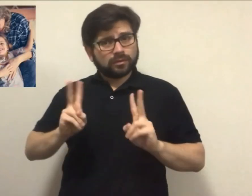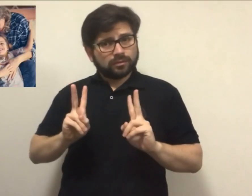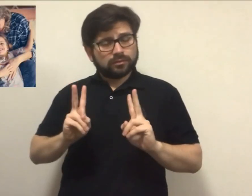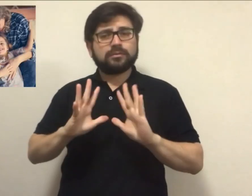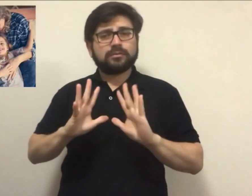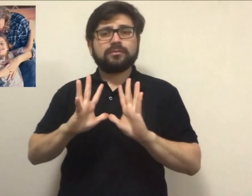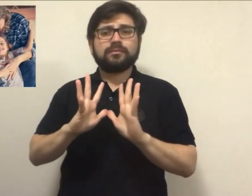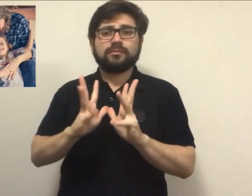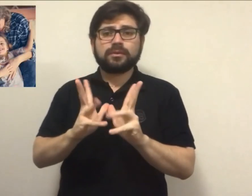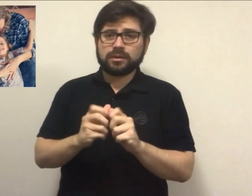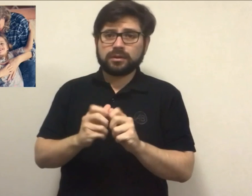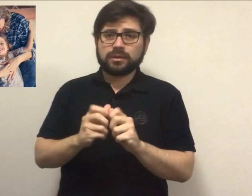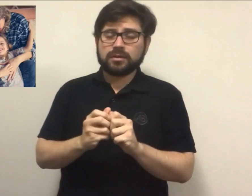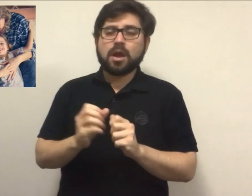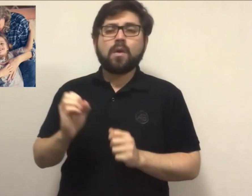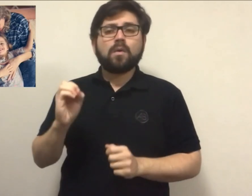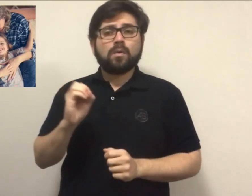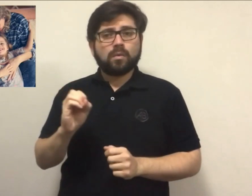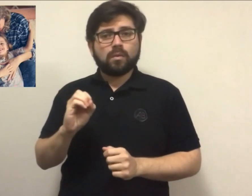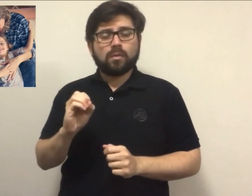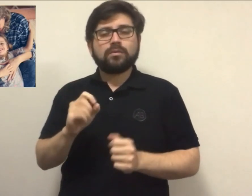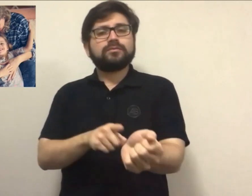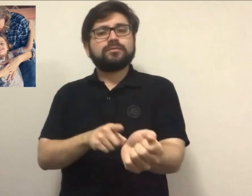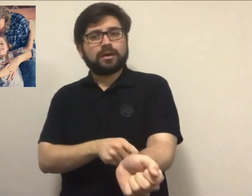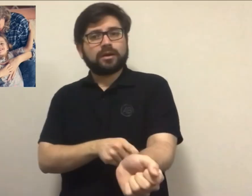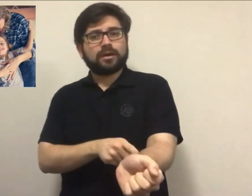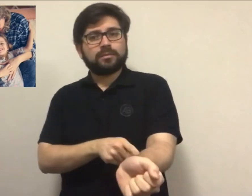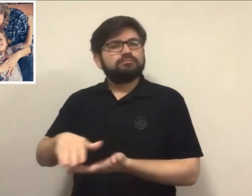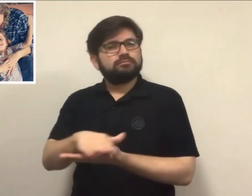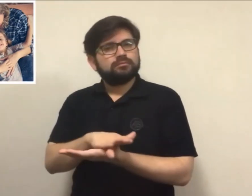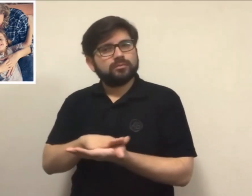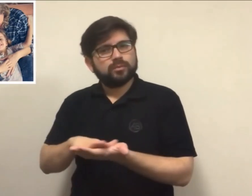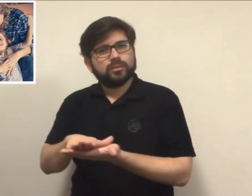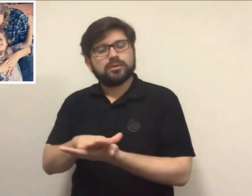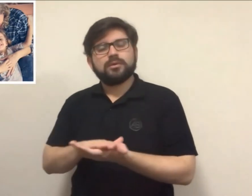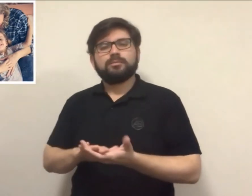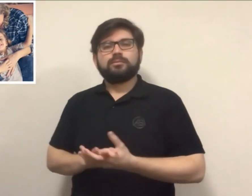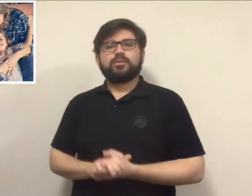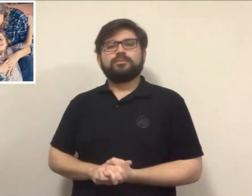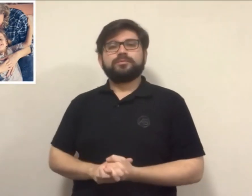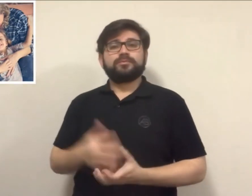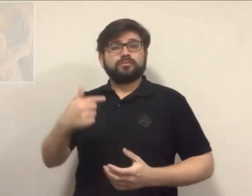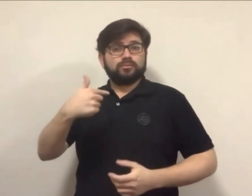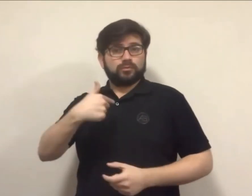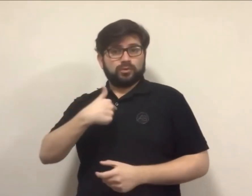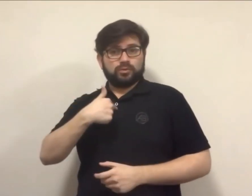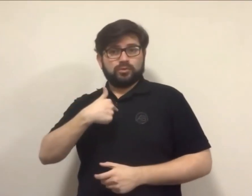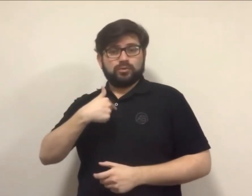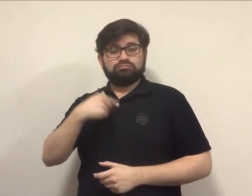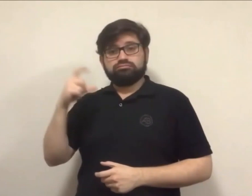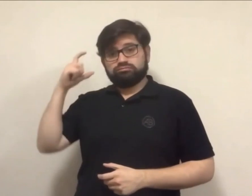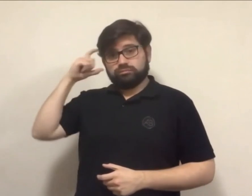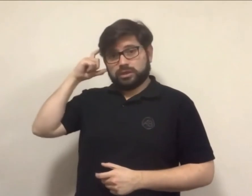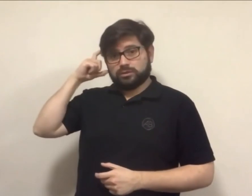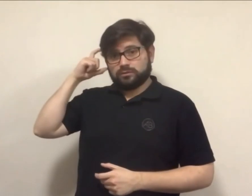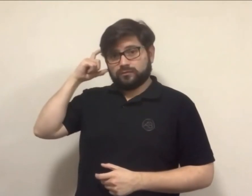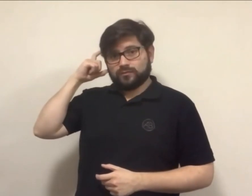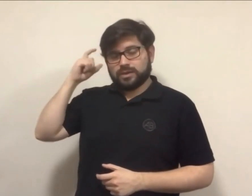Derecho a filiación o a tener una familia. Por ejemplo,